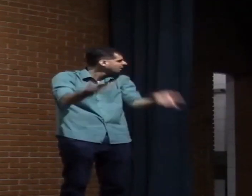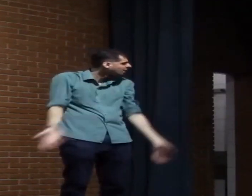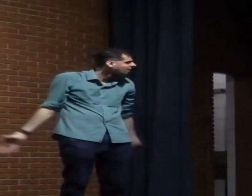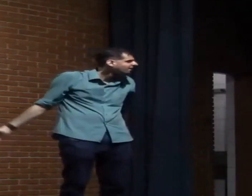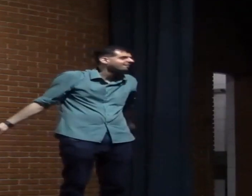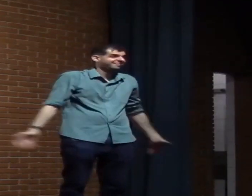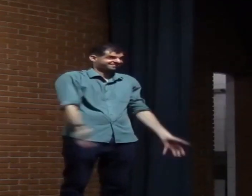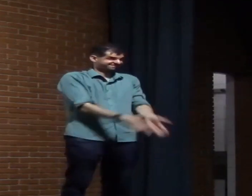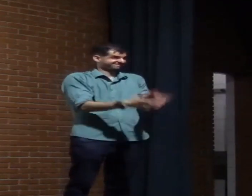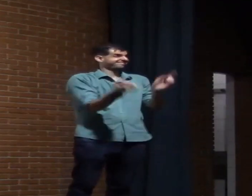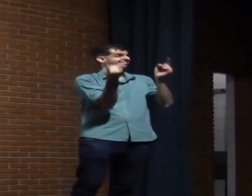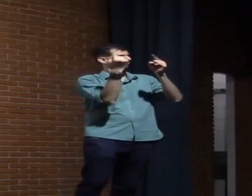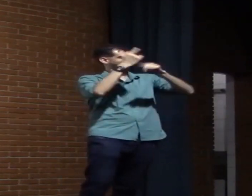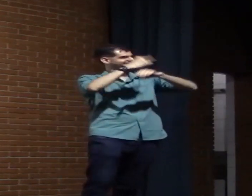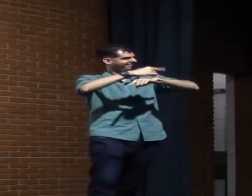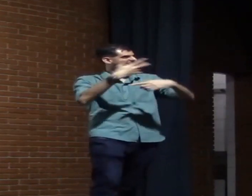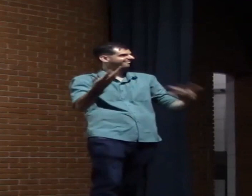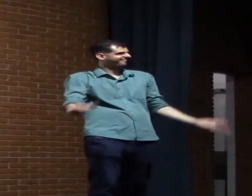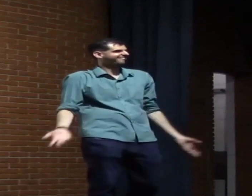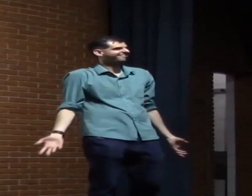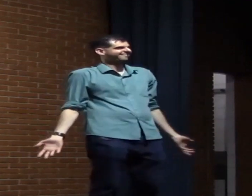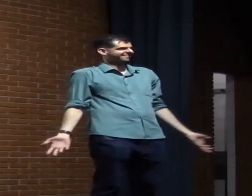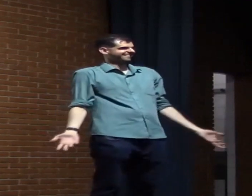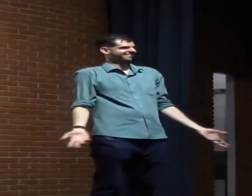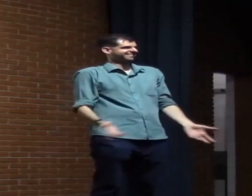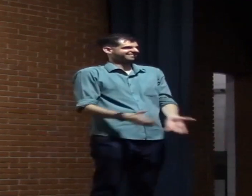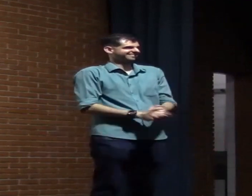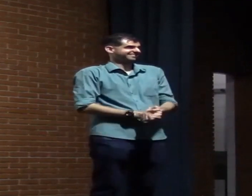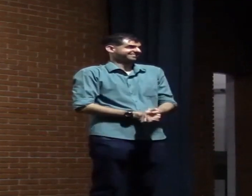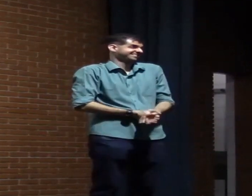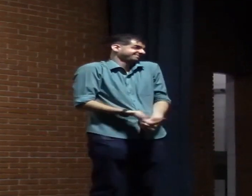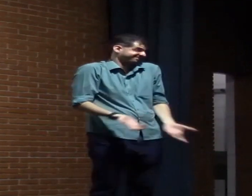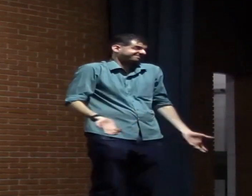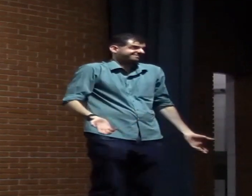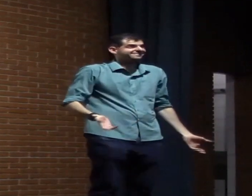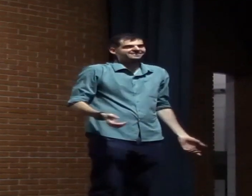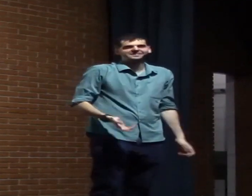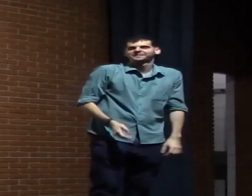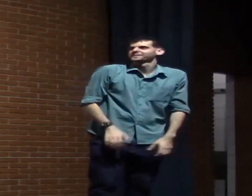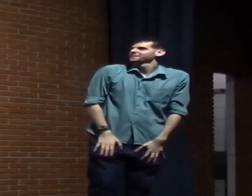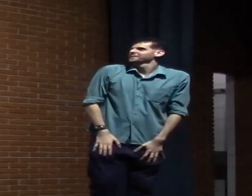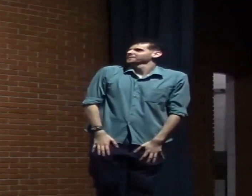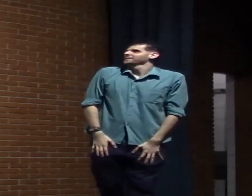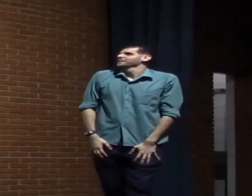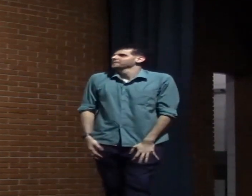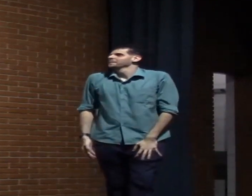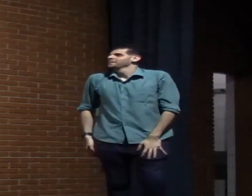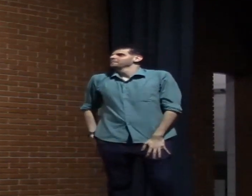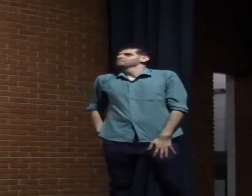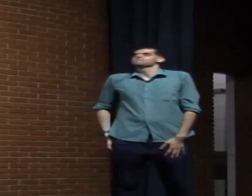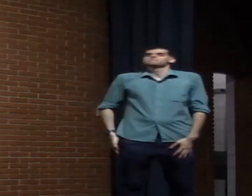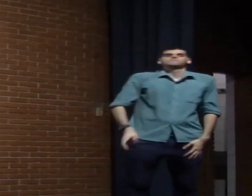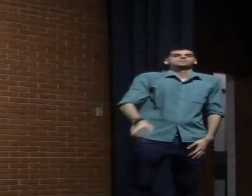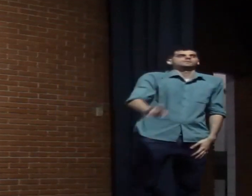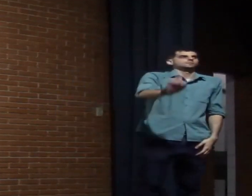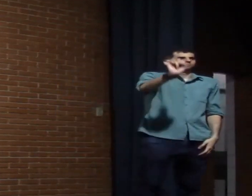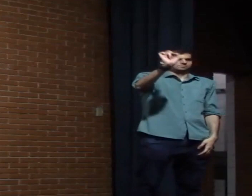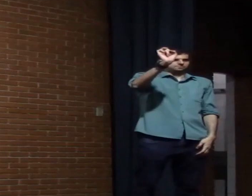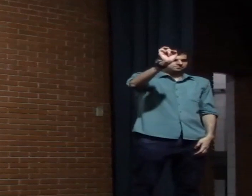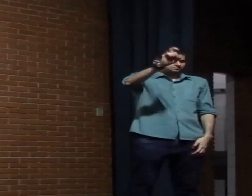Mas agora pensem bem nessa questão, né? Ou ao contrário, né? Os pais como surdos, o filho ouvinte Pra gente pensar,